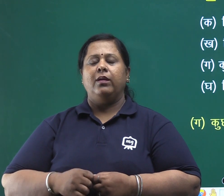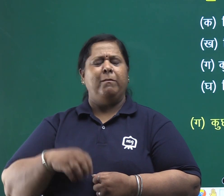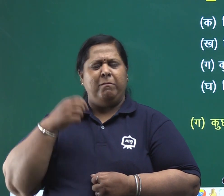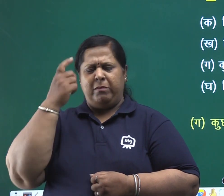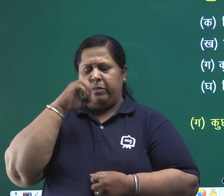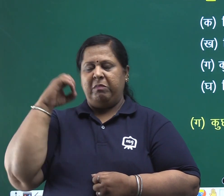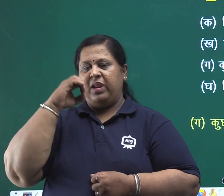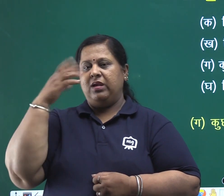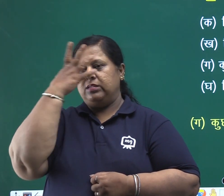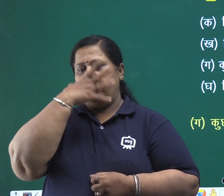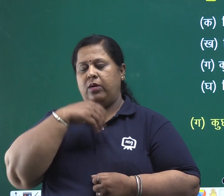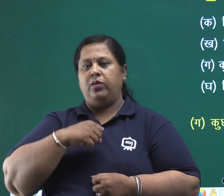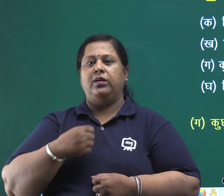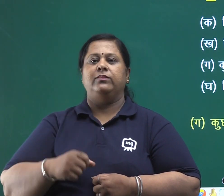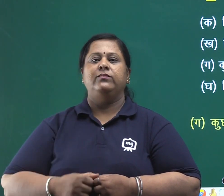किसी भाव के।